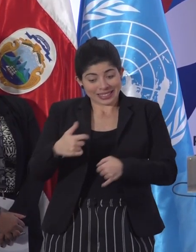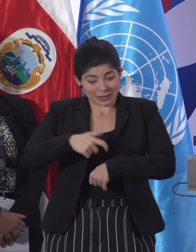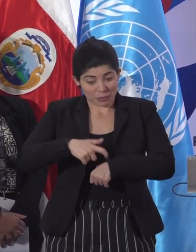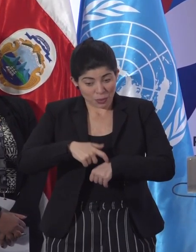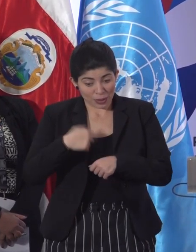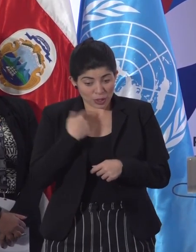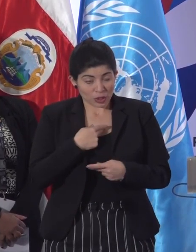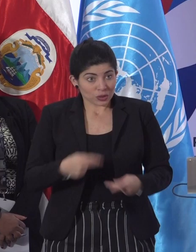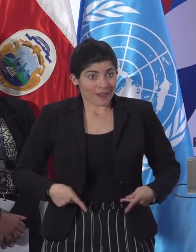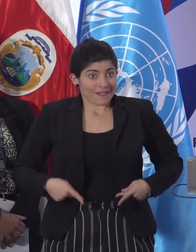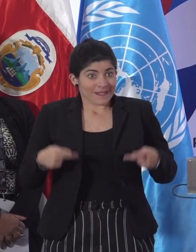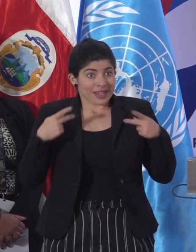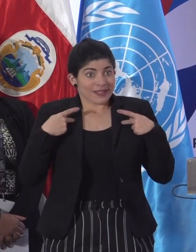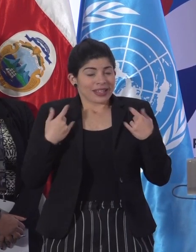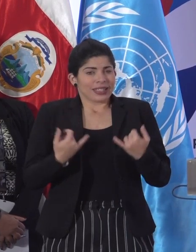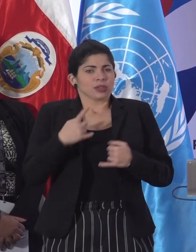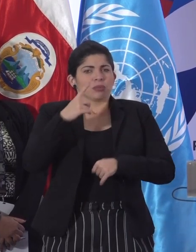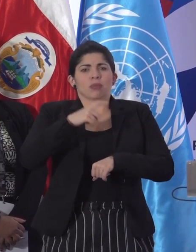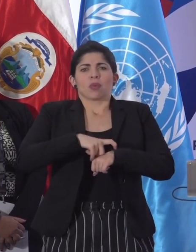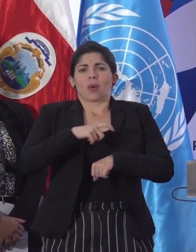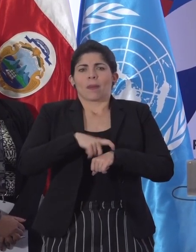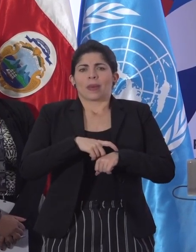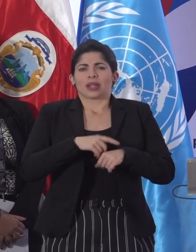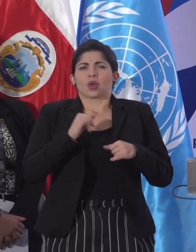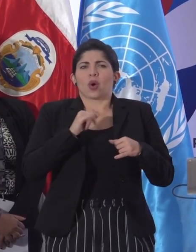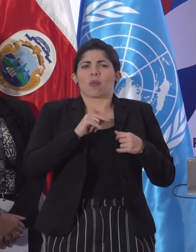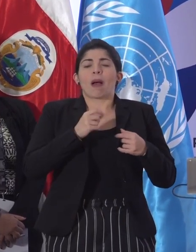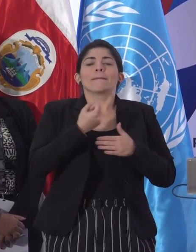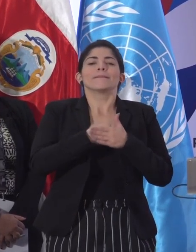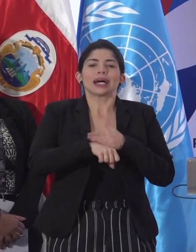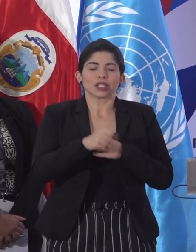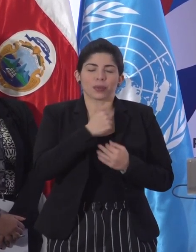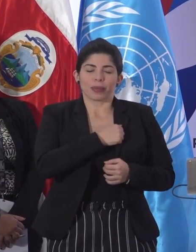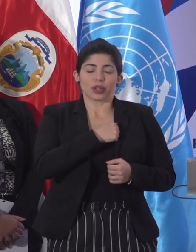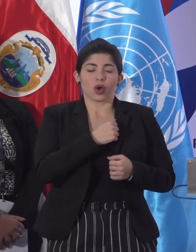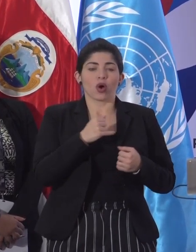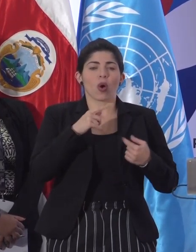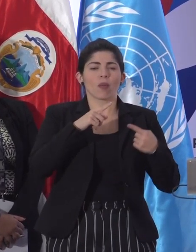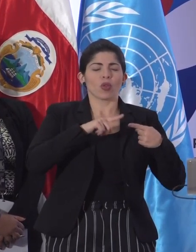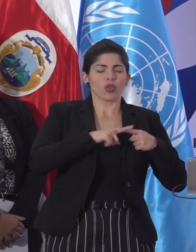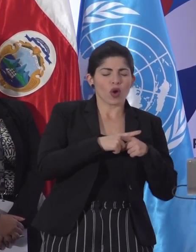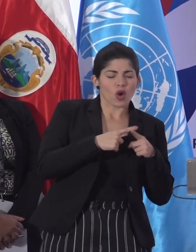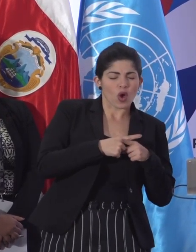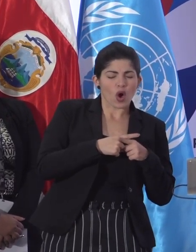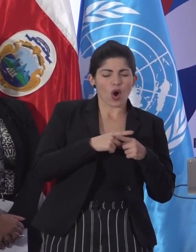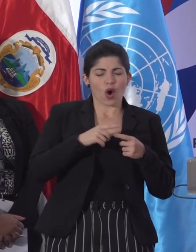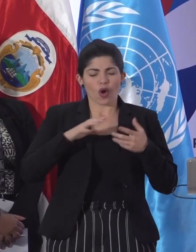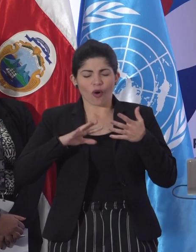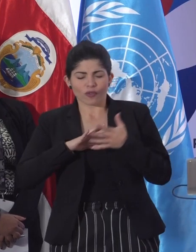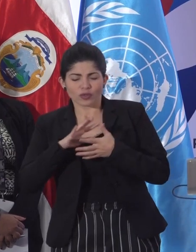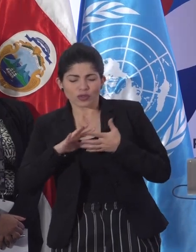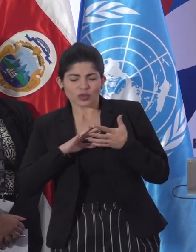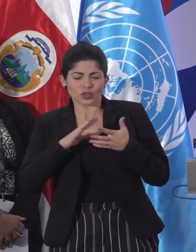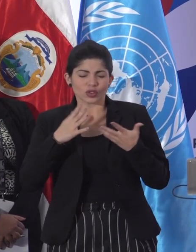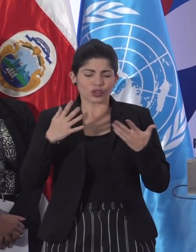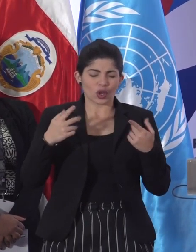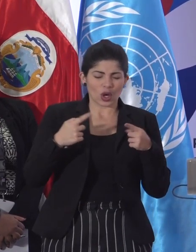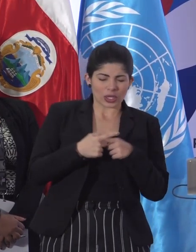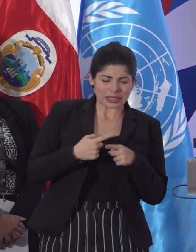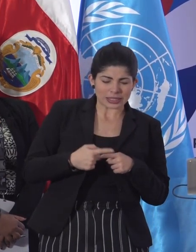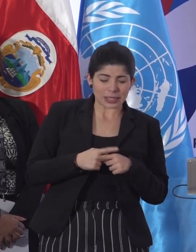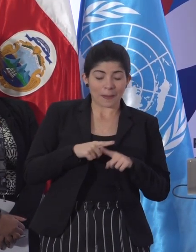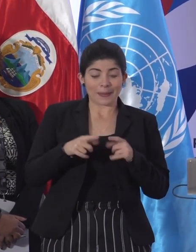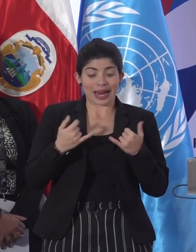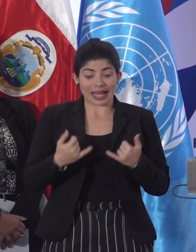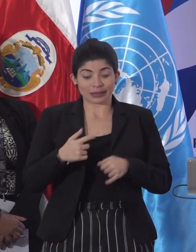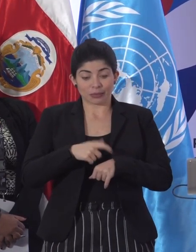estamos viviendo, que es un momento de dolor, de contradicciones, de confusión, que es un momento para generar